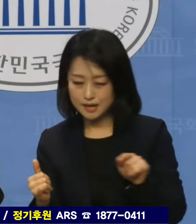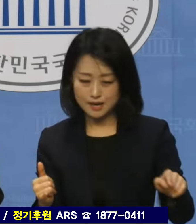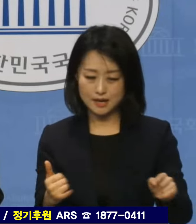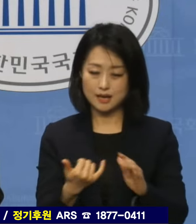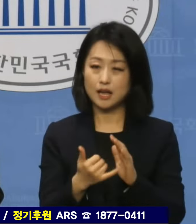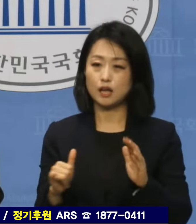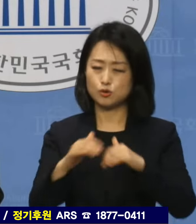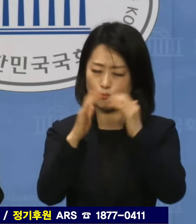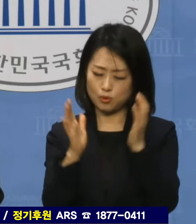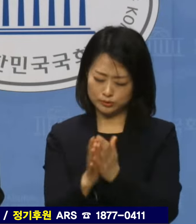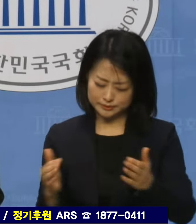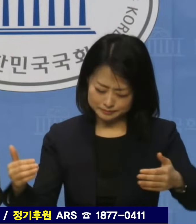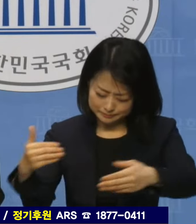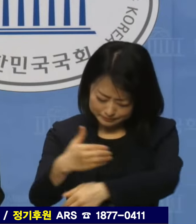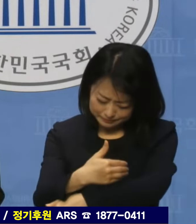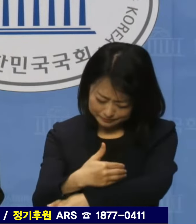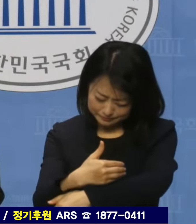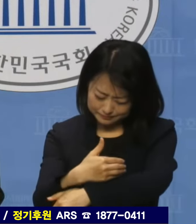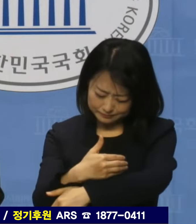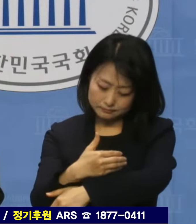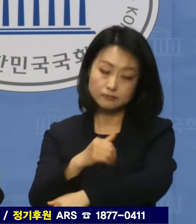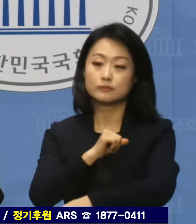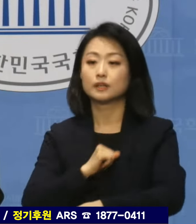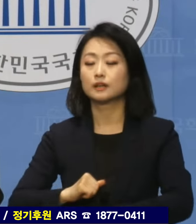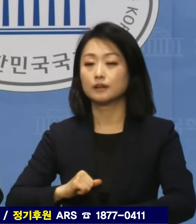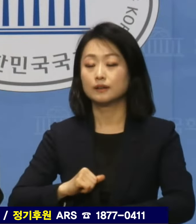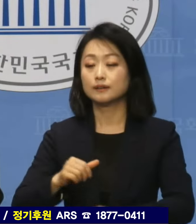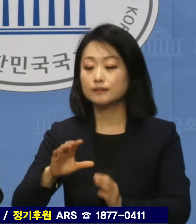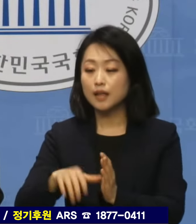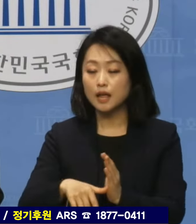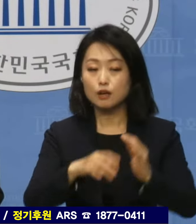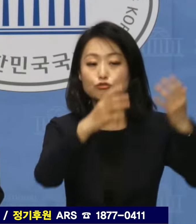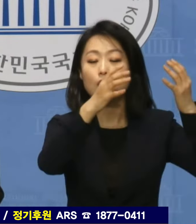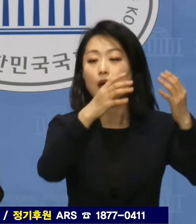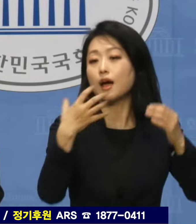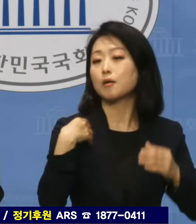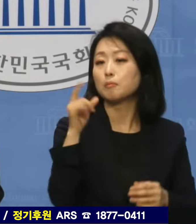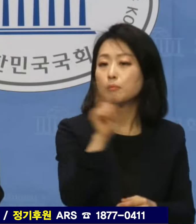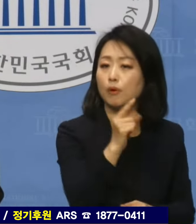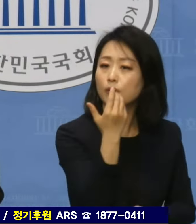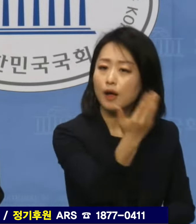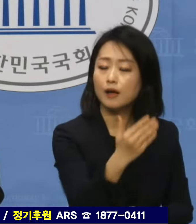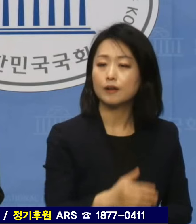버티는 동안 국가는 과연 무엇을 했습니까?